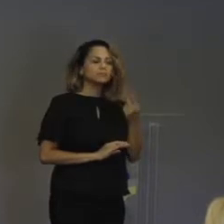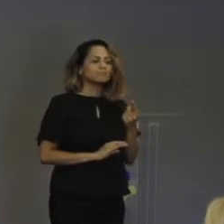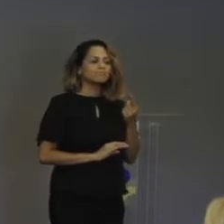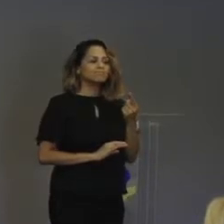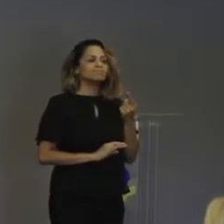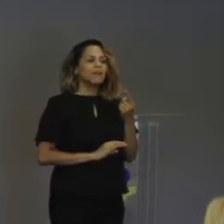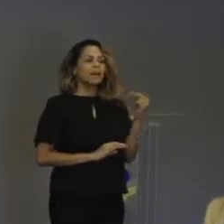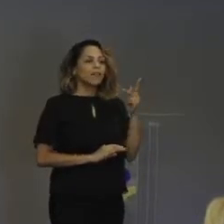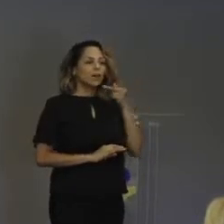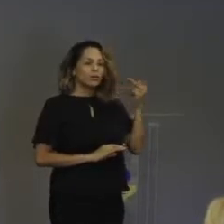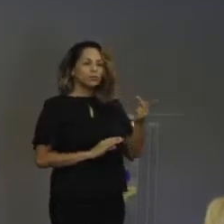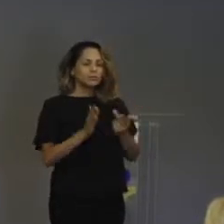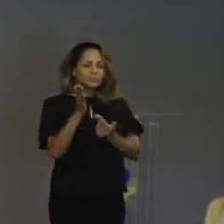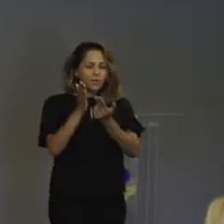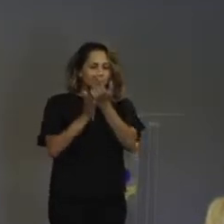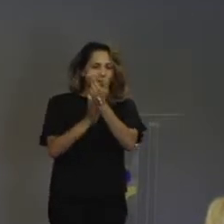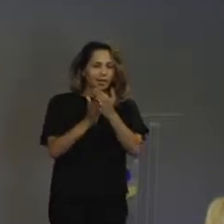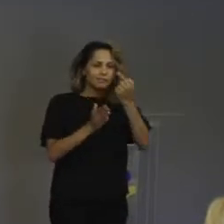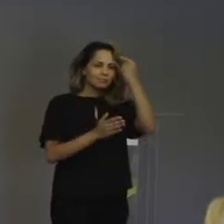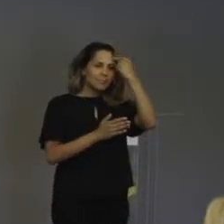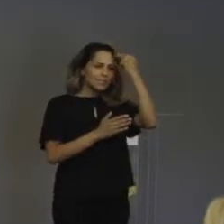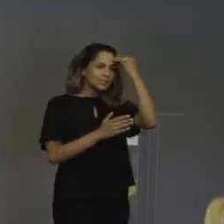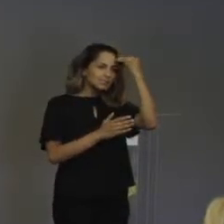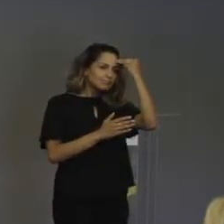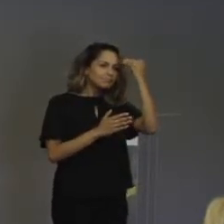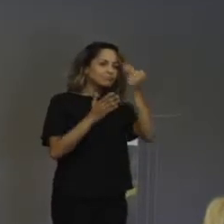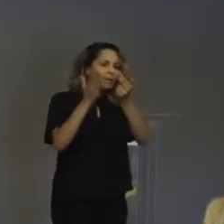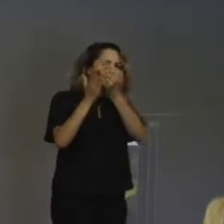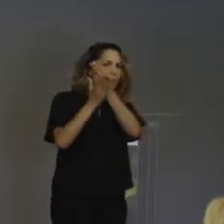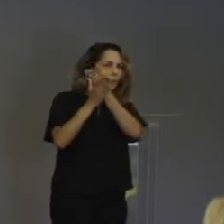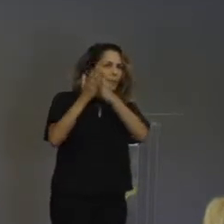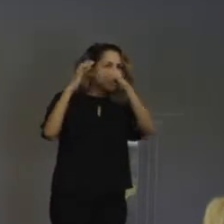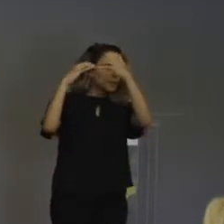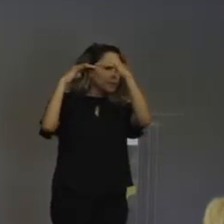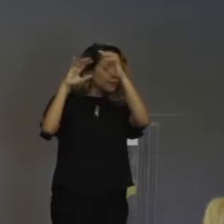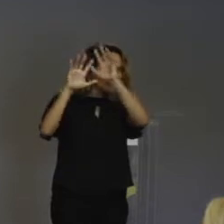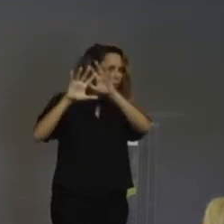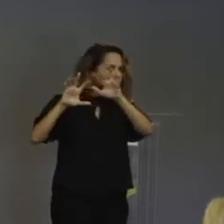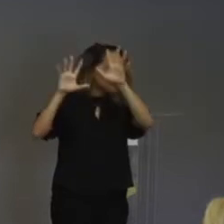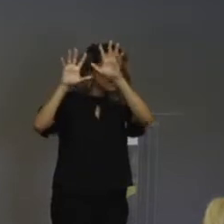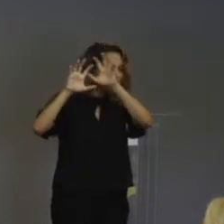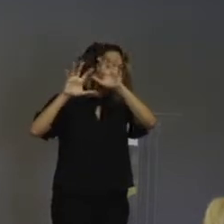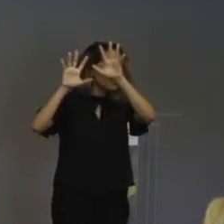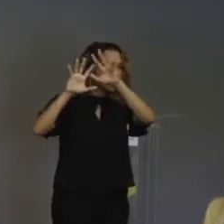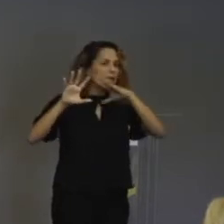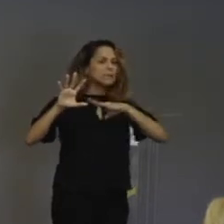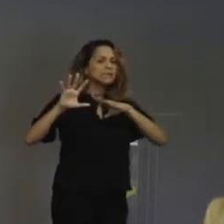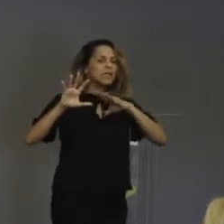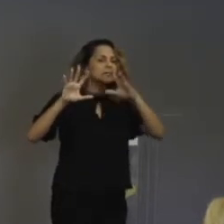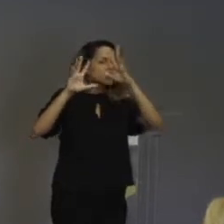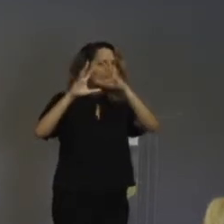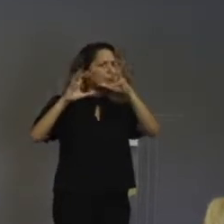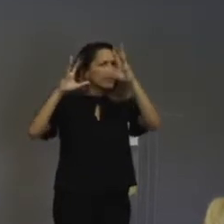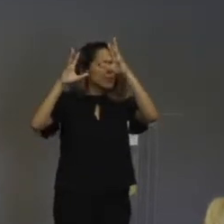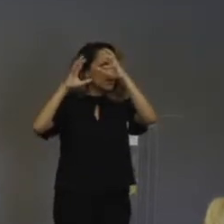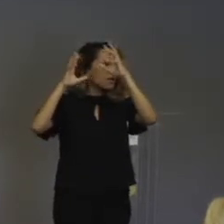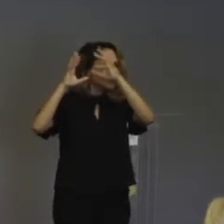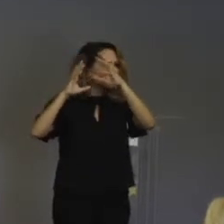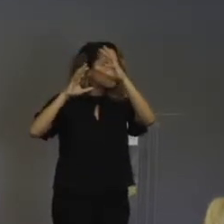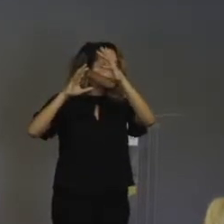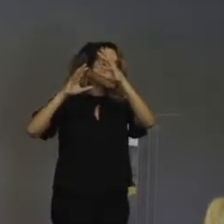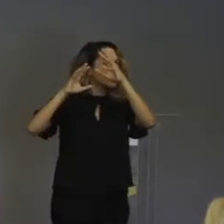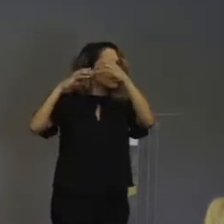mapas mentais. Essa cidade, a gente constrói ela quando a gente sente, quando a gente vive ela.